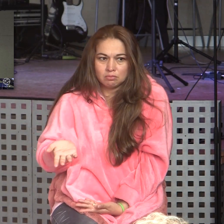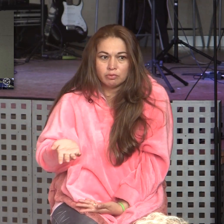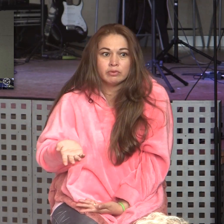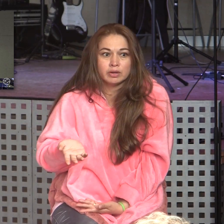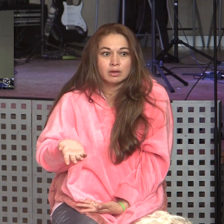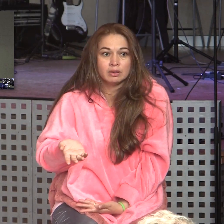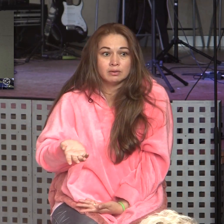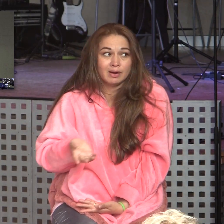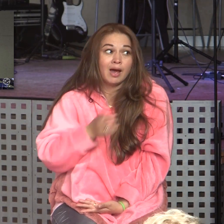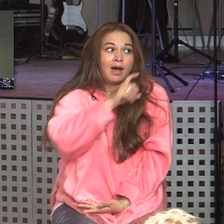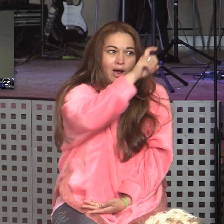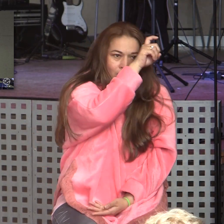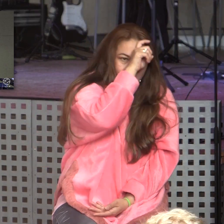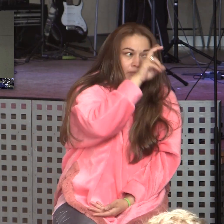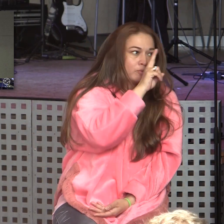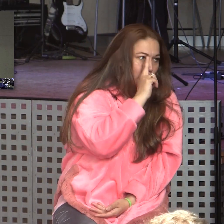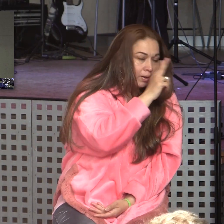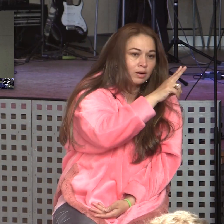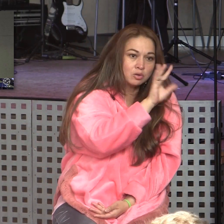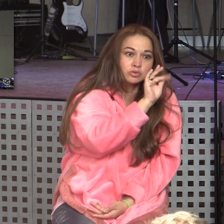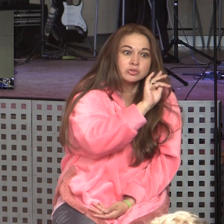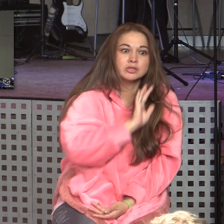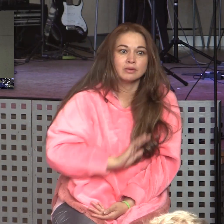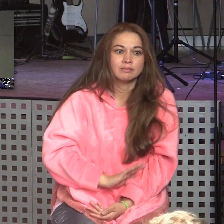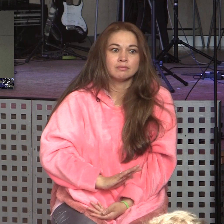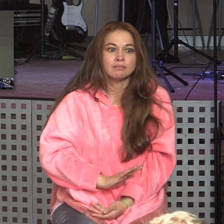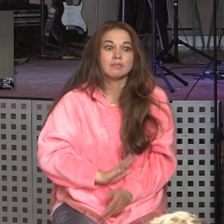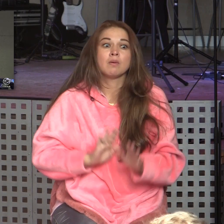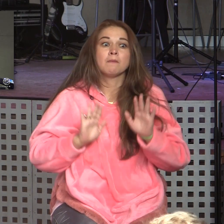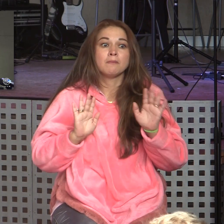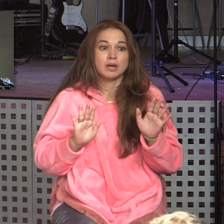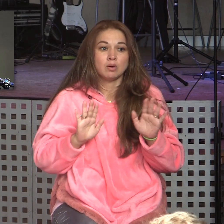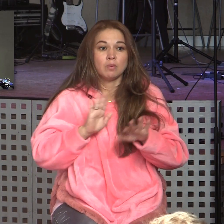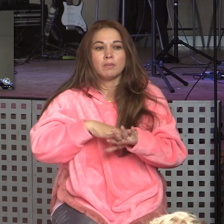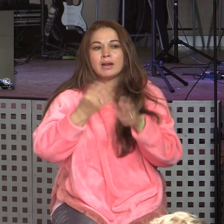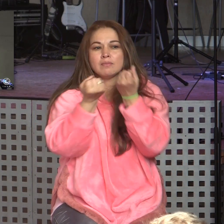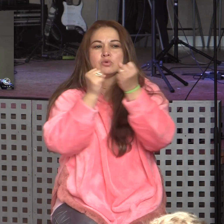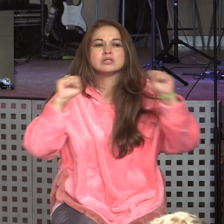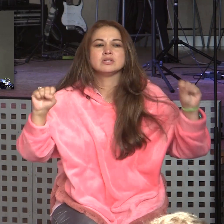manera aprendió a ver no solo lo que se veía,